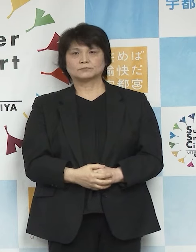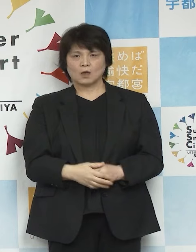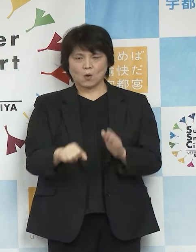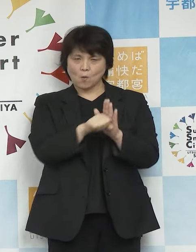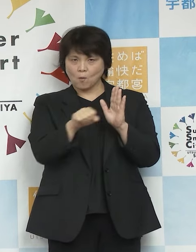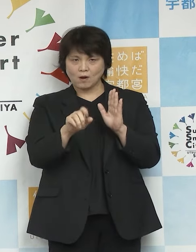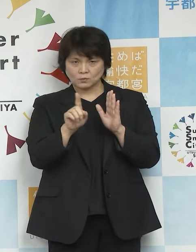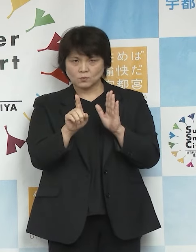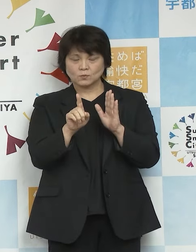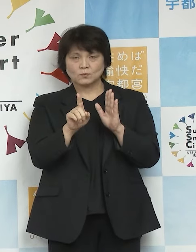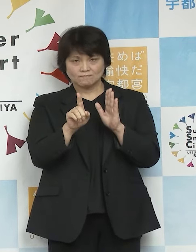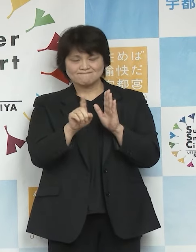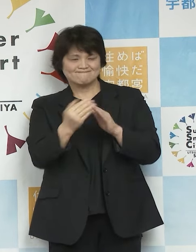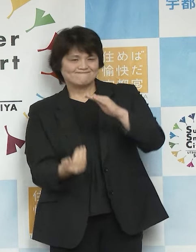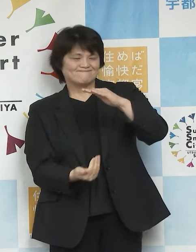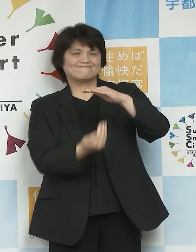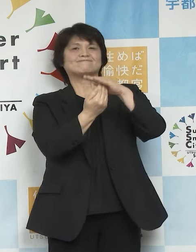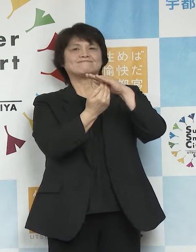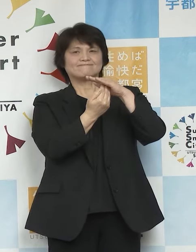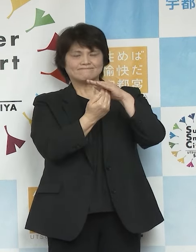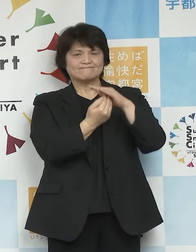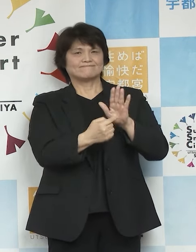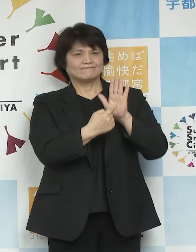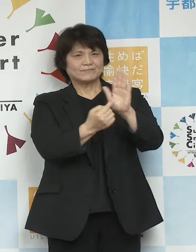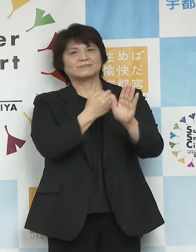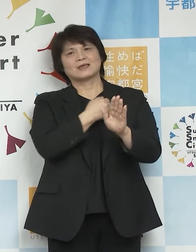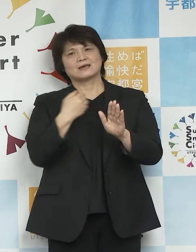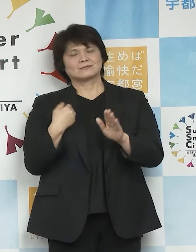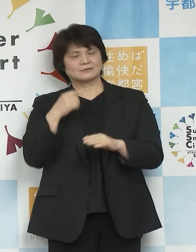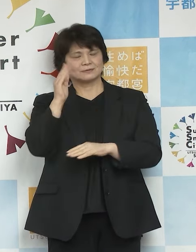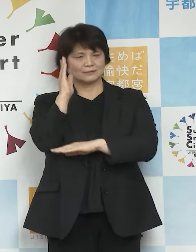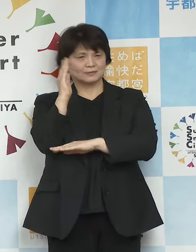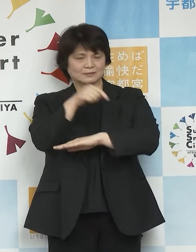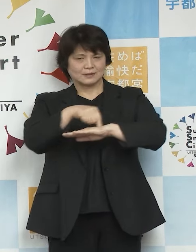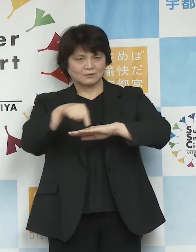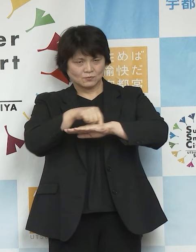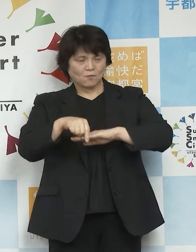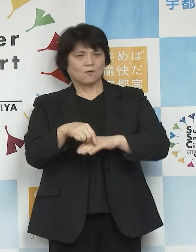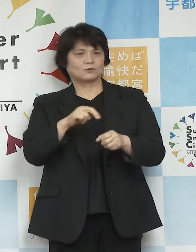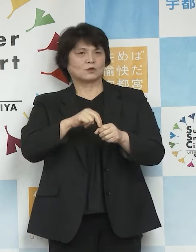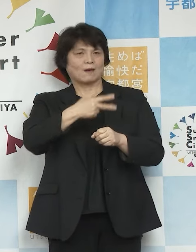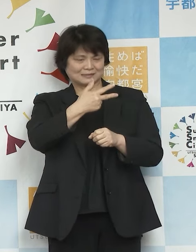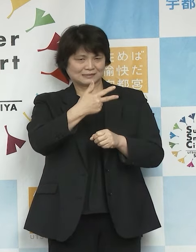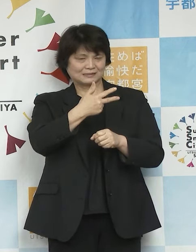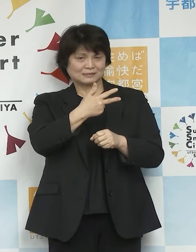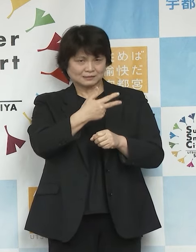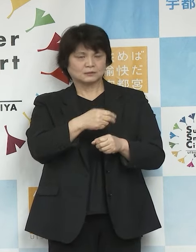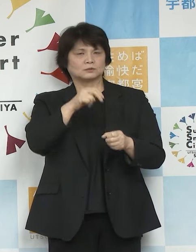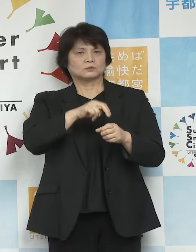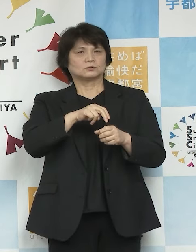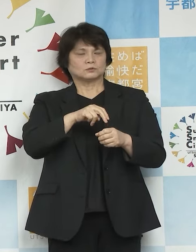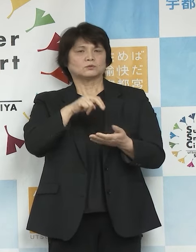効果、これも最大限できるような施策を市として市町村として取っていくことっていうのも努